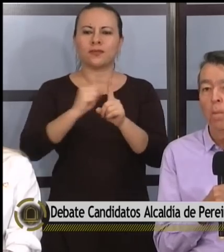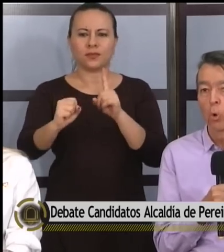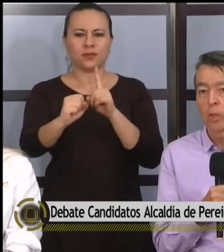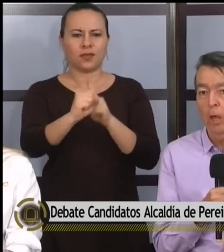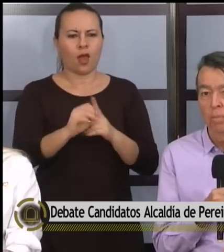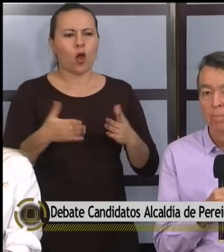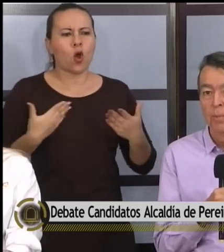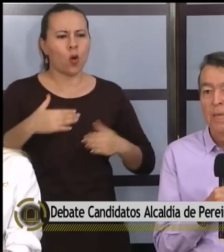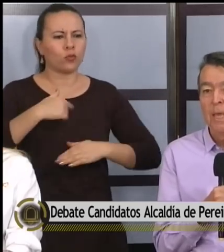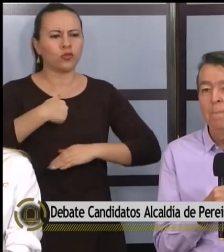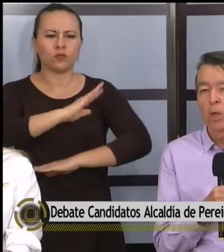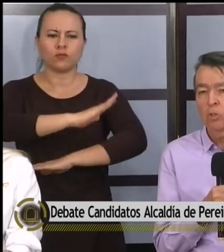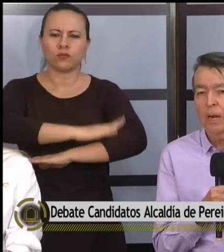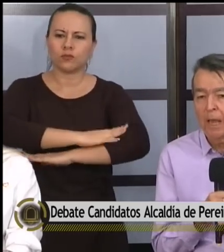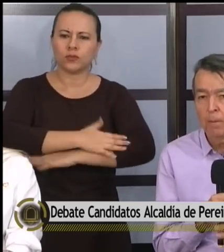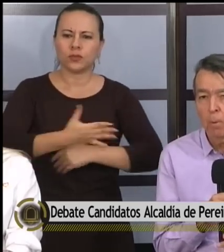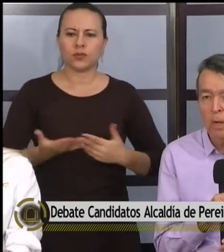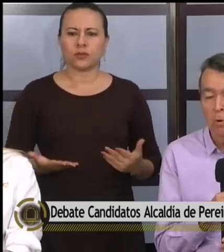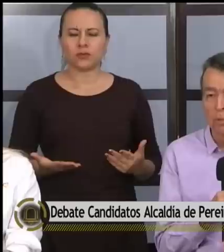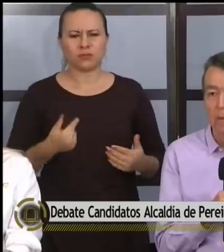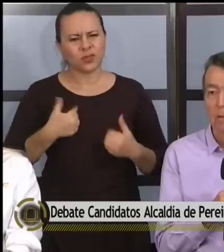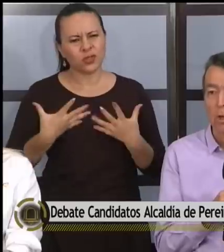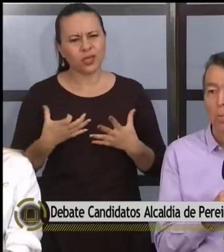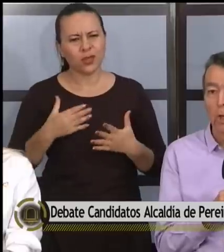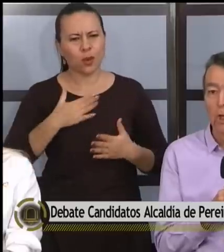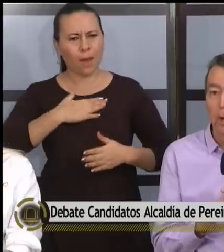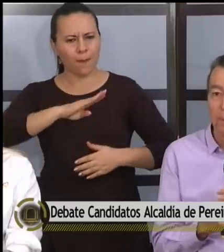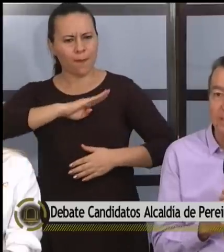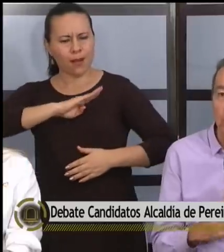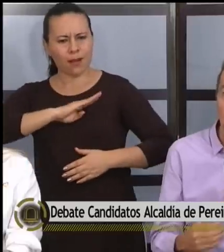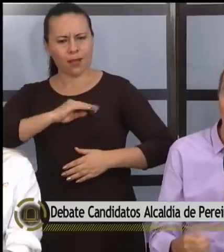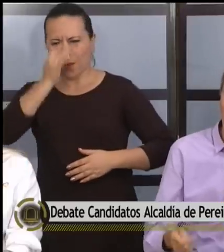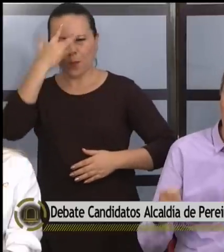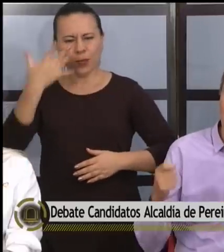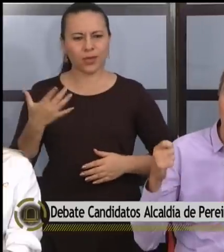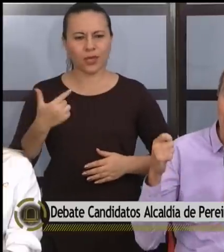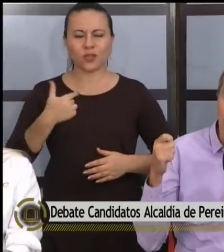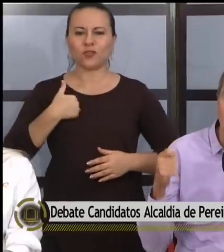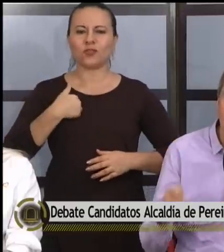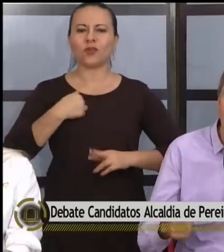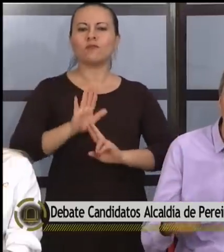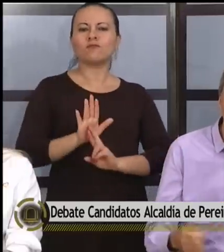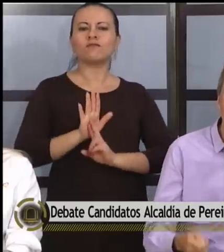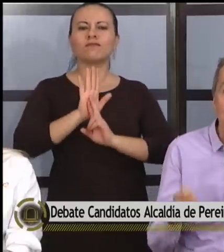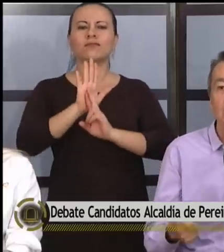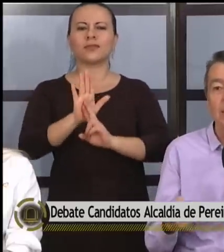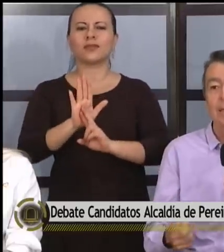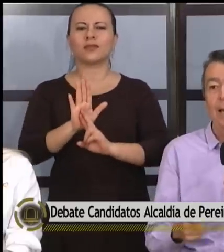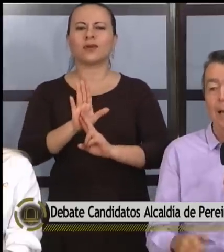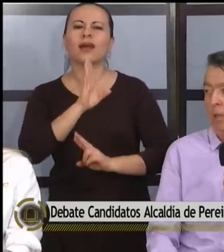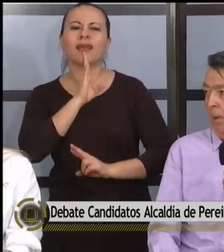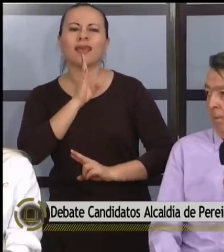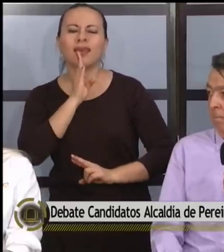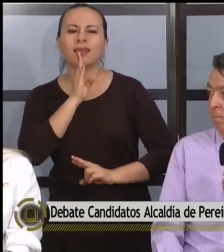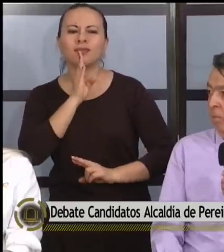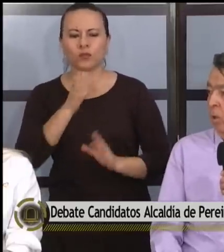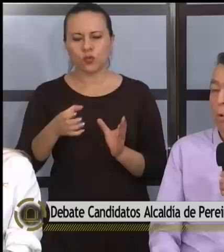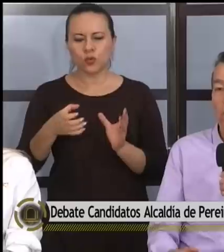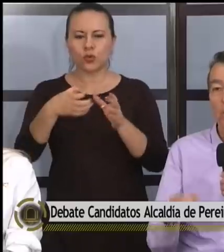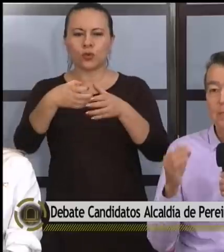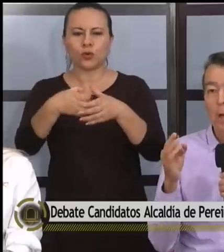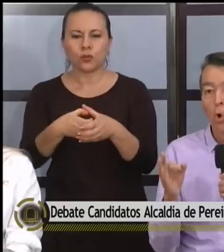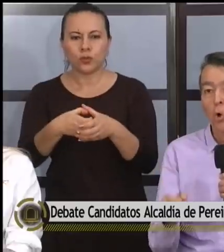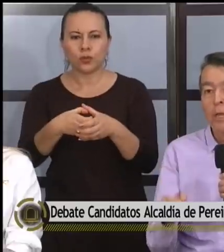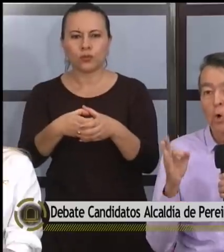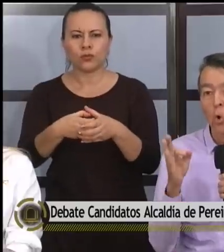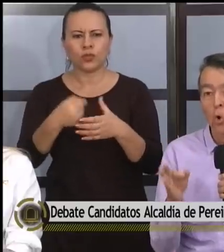me he comportado. Y me quiero hacer elegir por una cosa, porque yo represento a un sector que quiere hacer alternativa. Porque